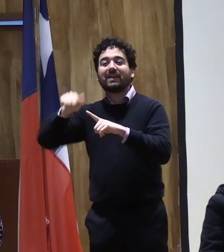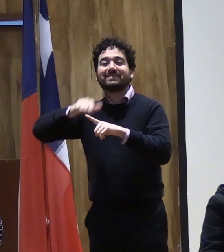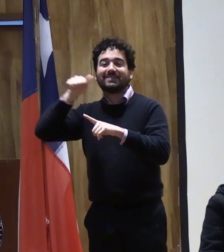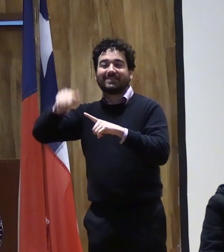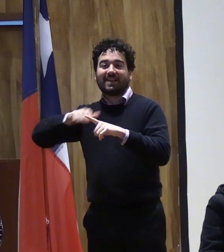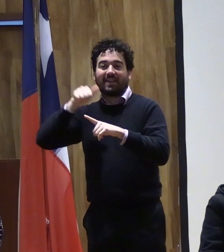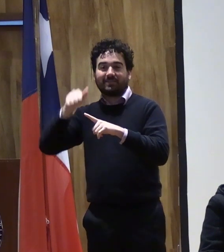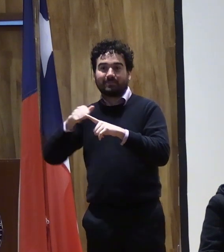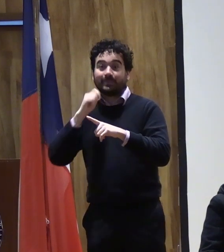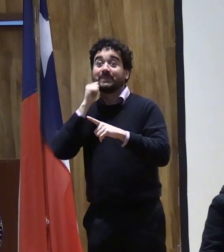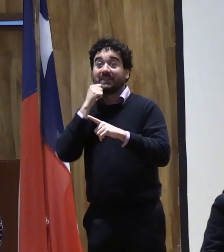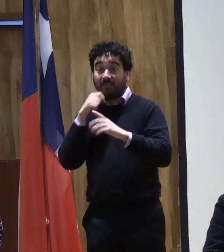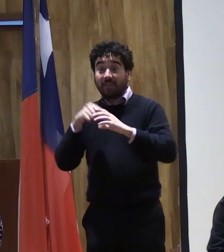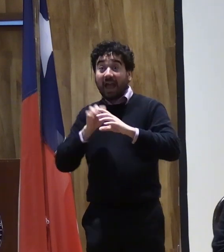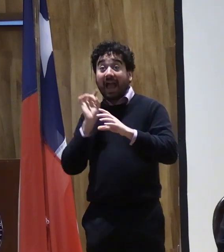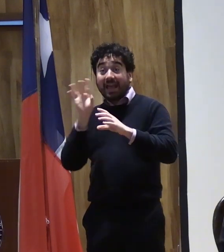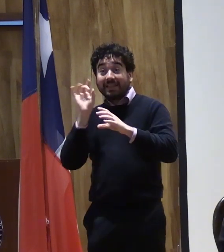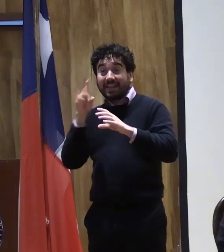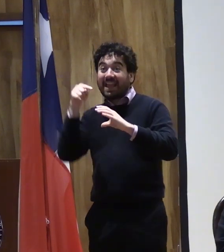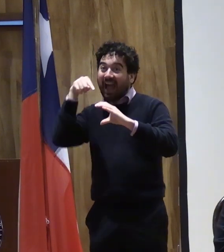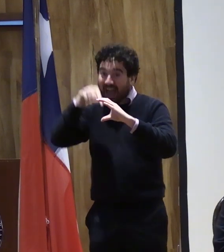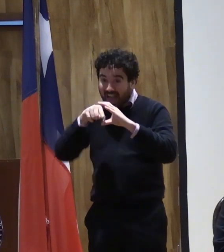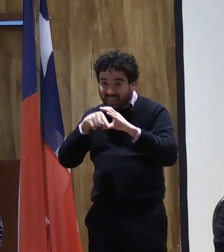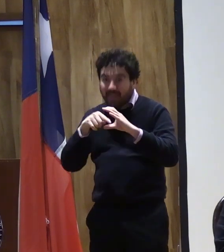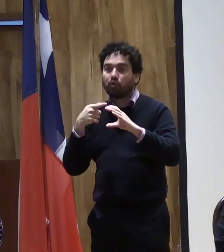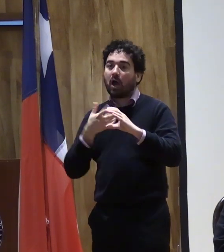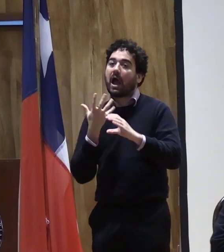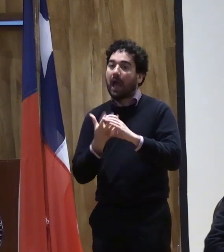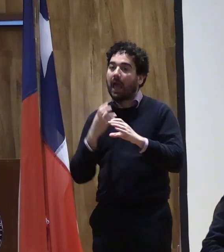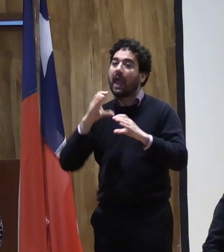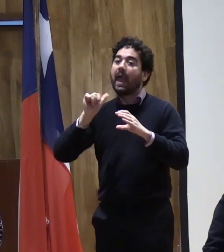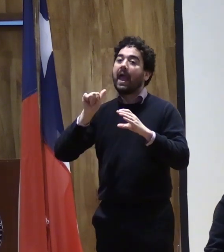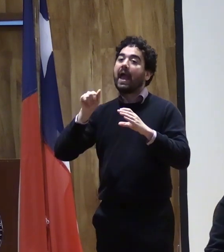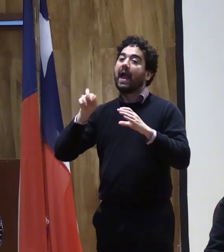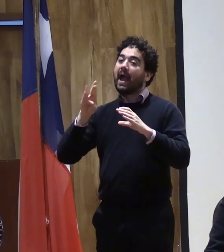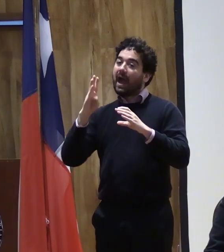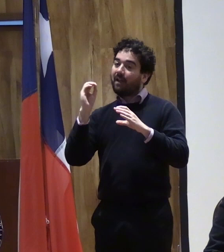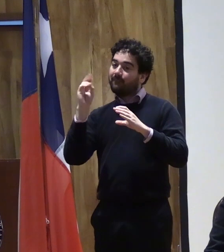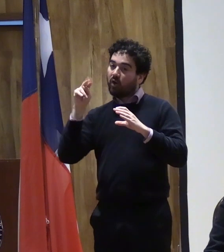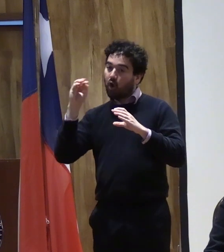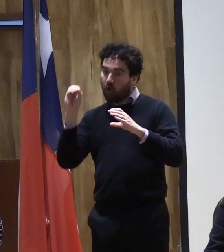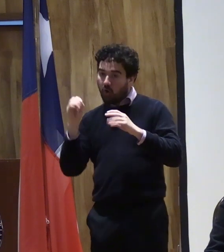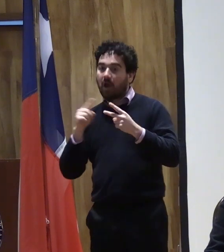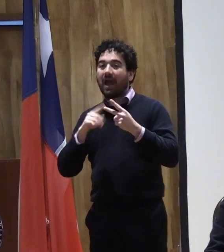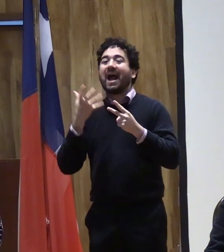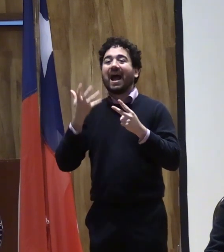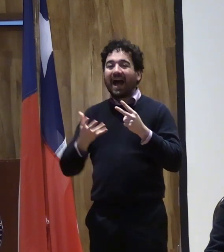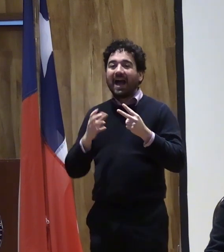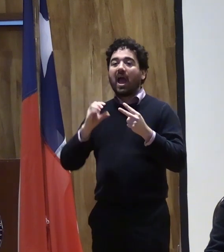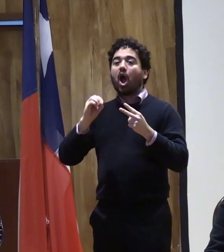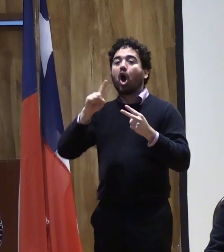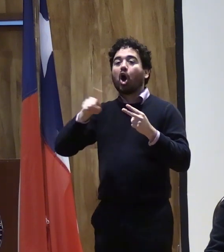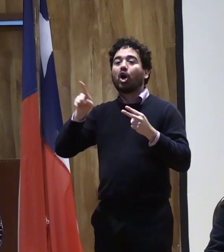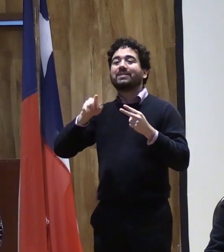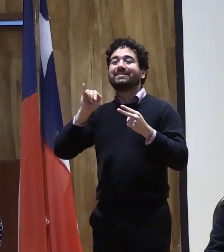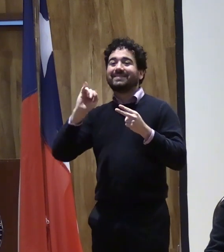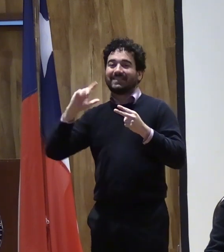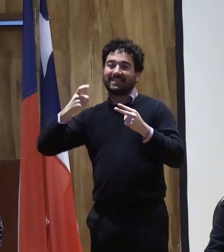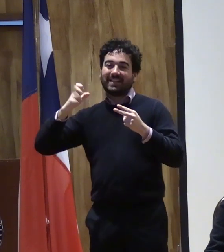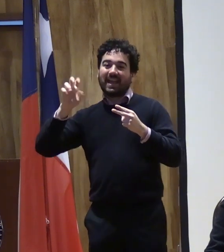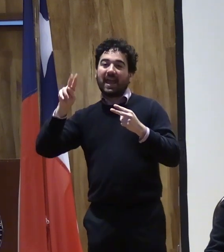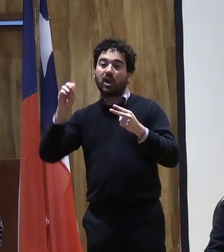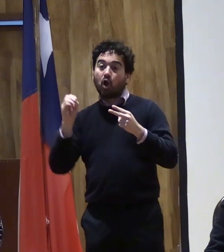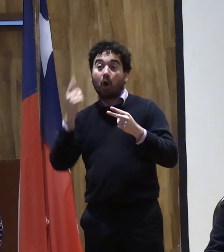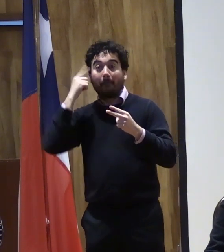en el interior de la estrella se genera carbono y oxígeno. Pero entre medio